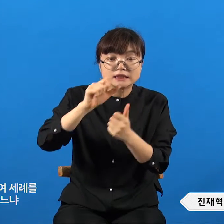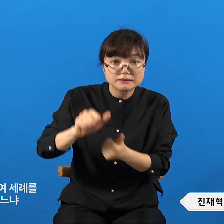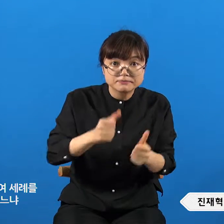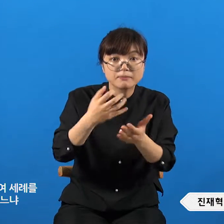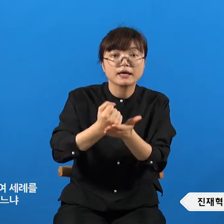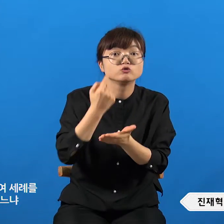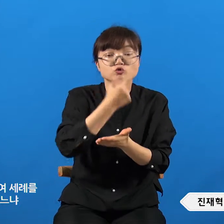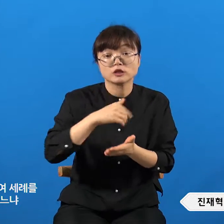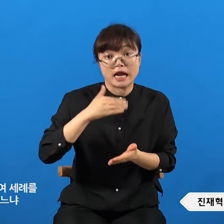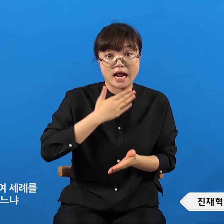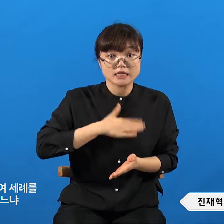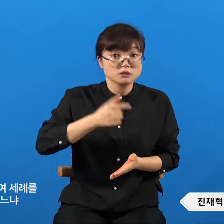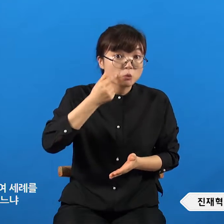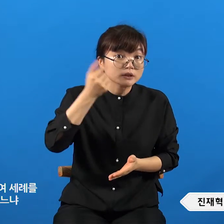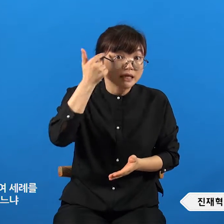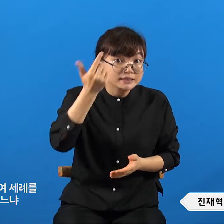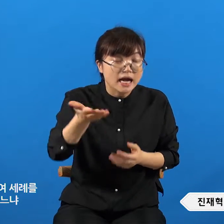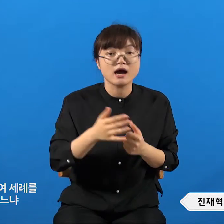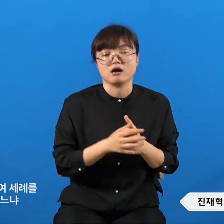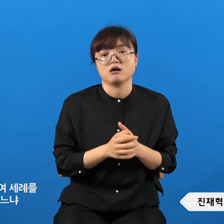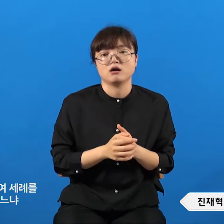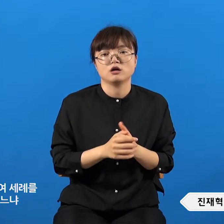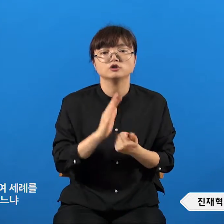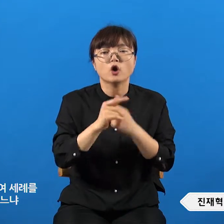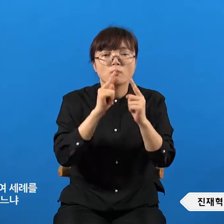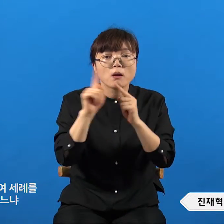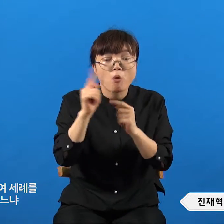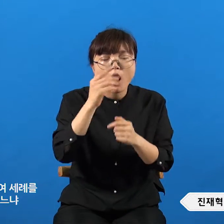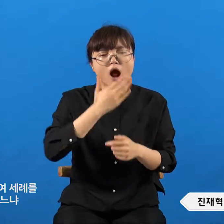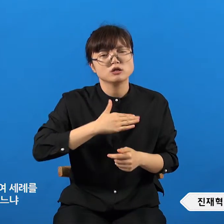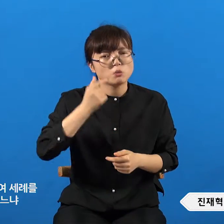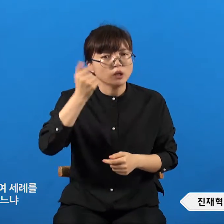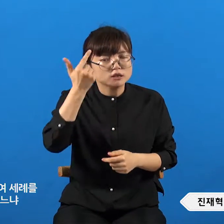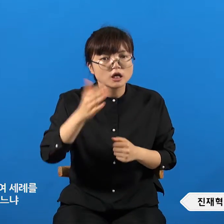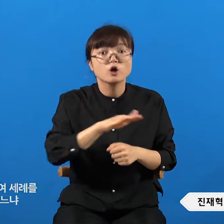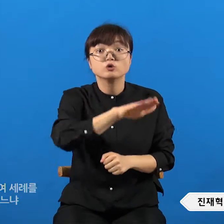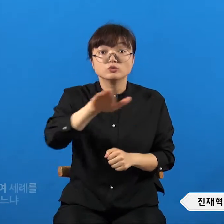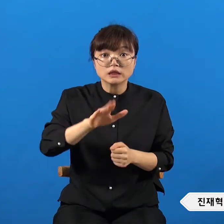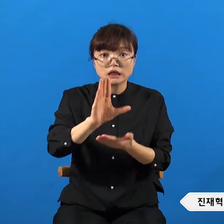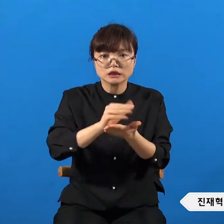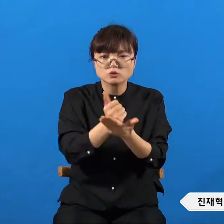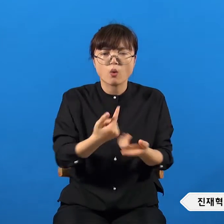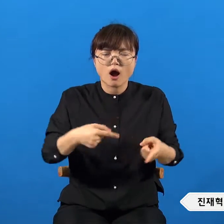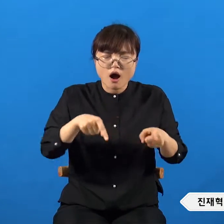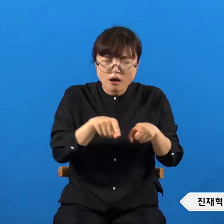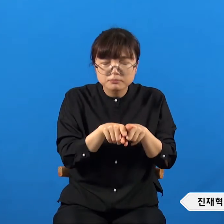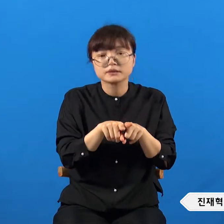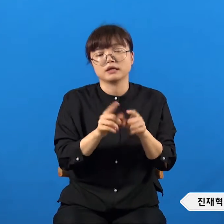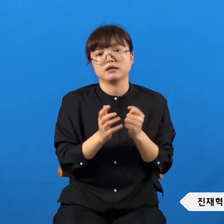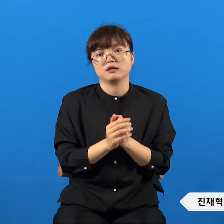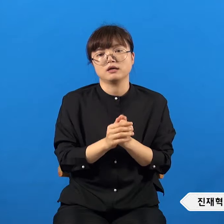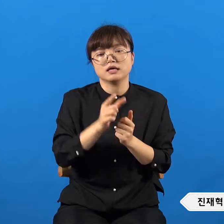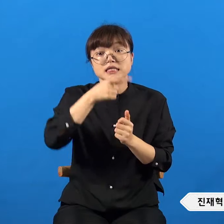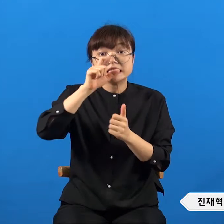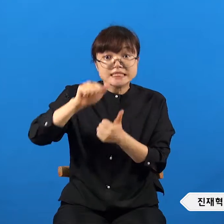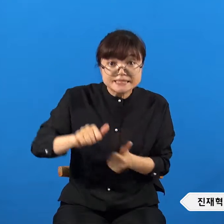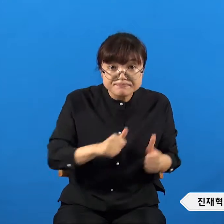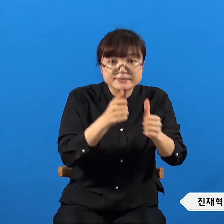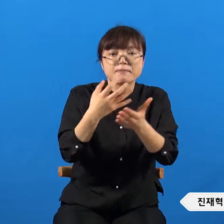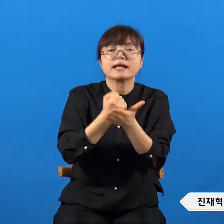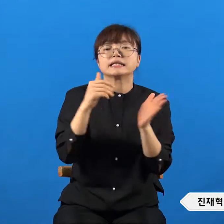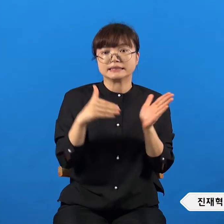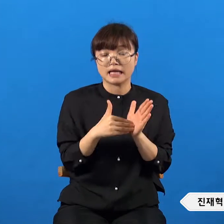성경은 말씀합니다. 내가 알지 못하느냐라고 말씀하시며 우리가 그리스도와 함께